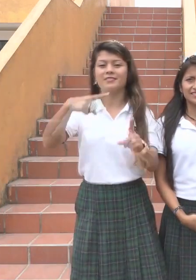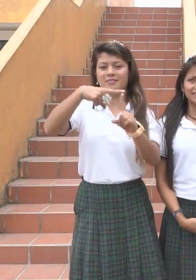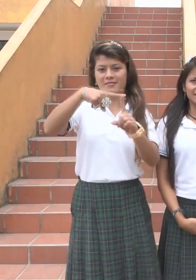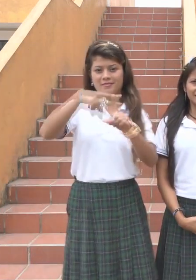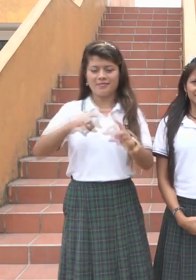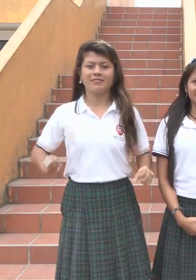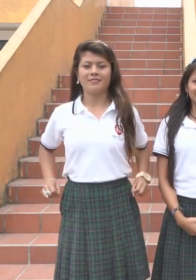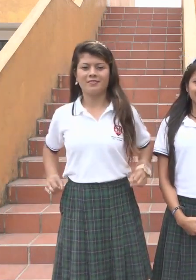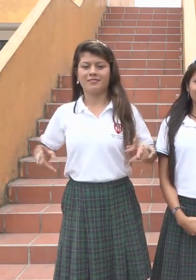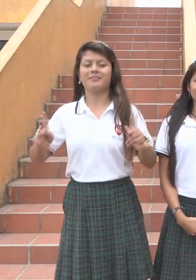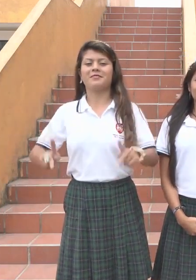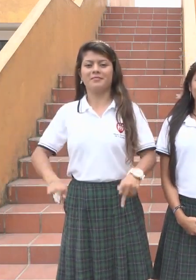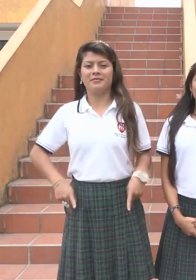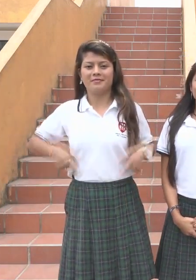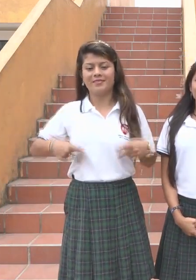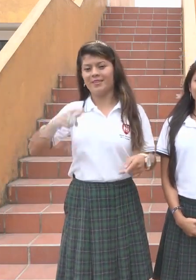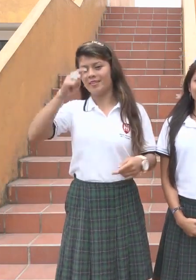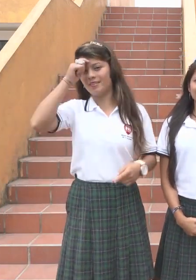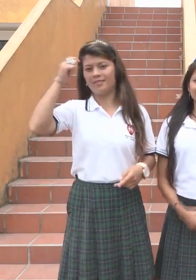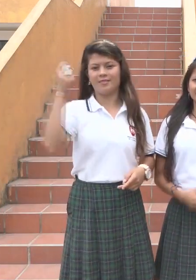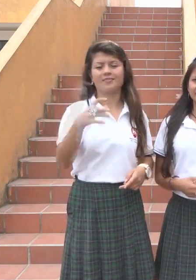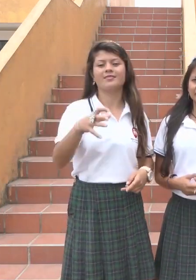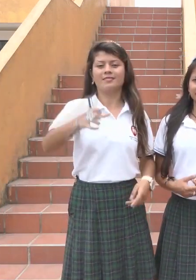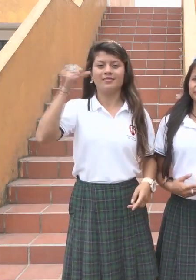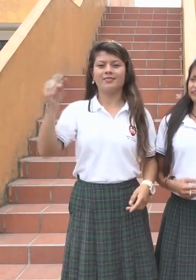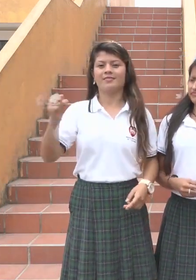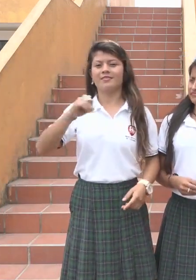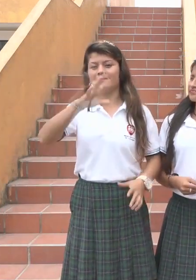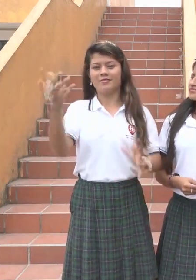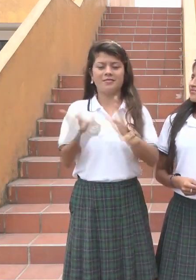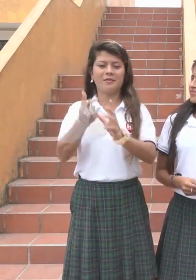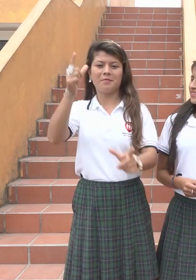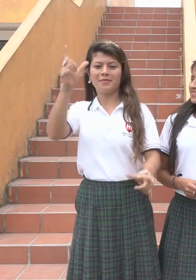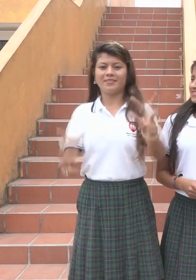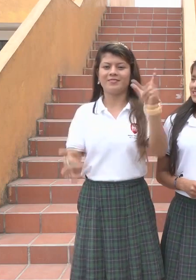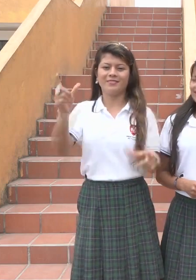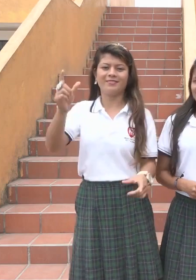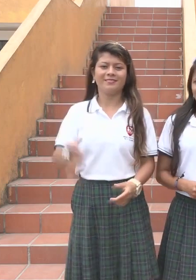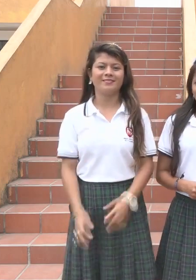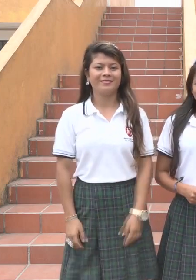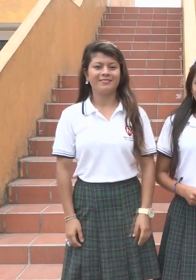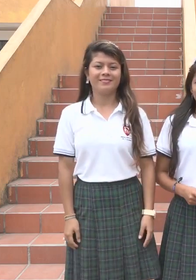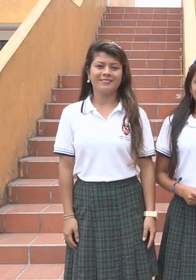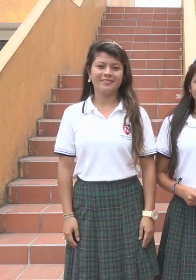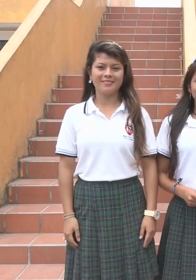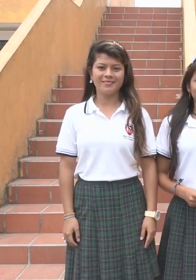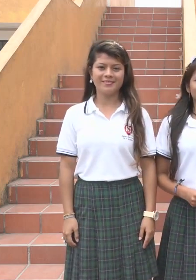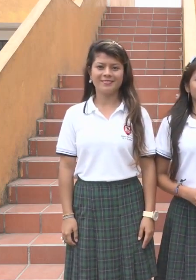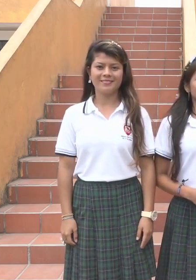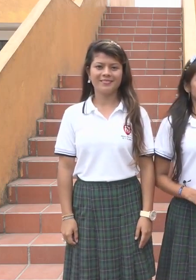The positive and the opportunities to bring a life dignified to people with disabilities.